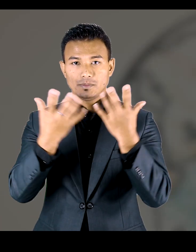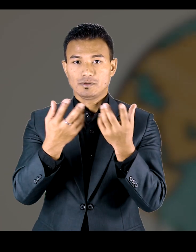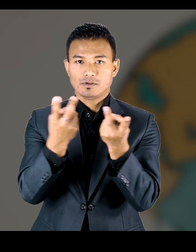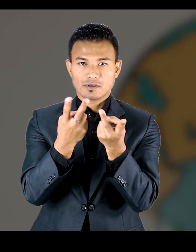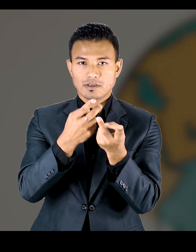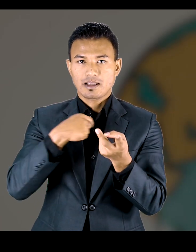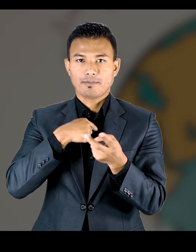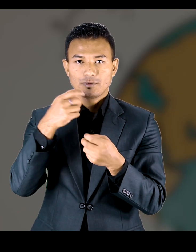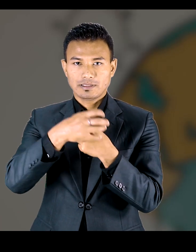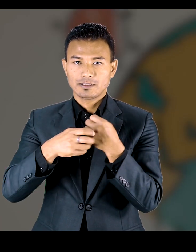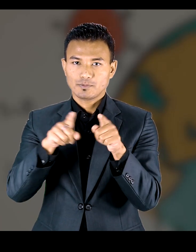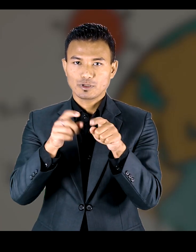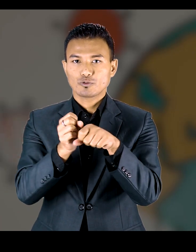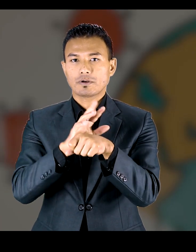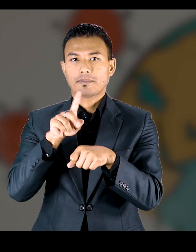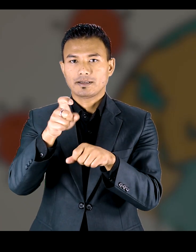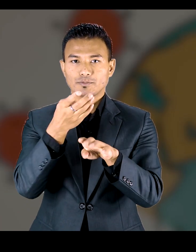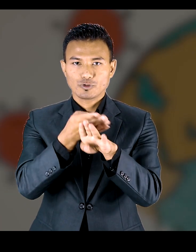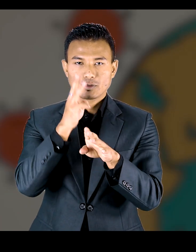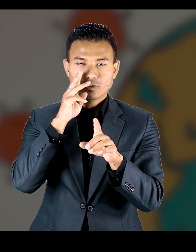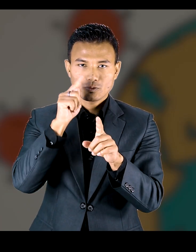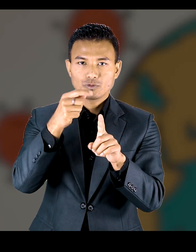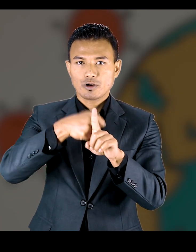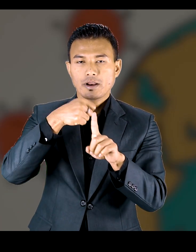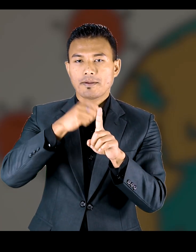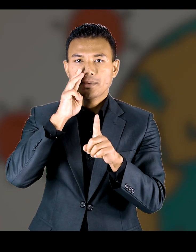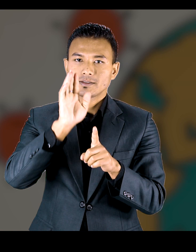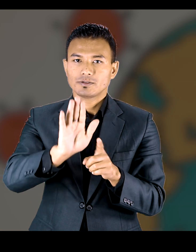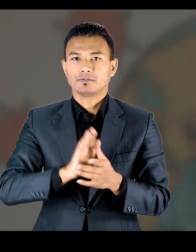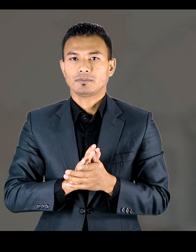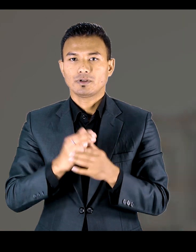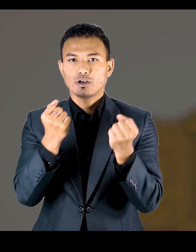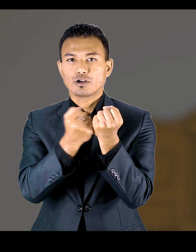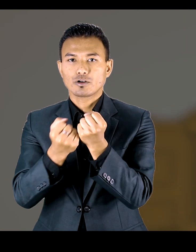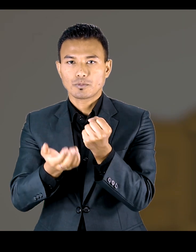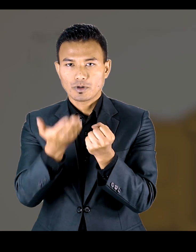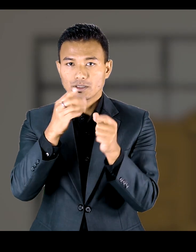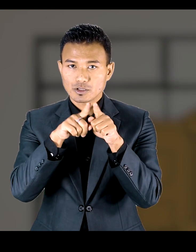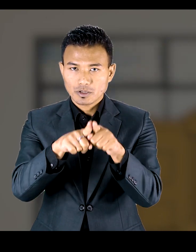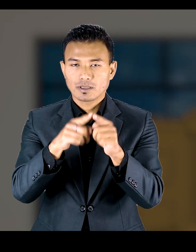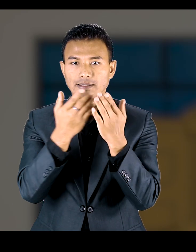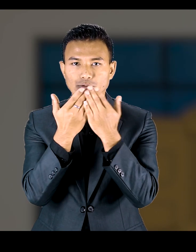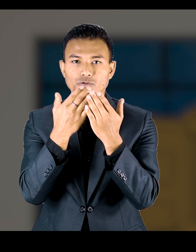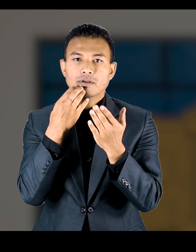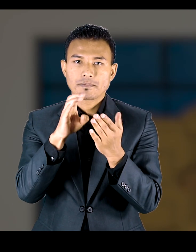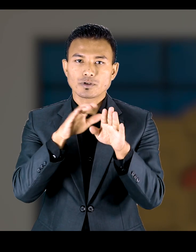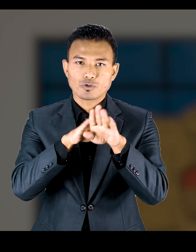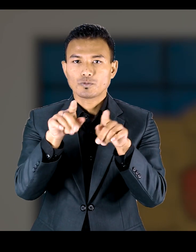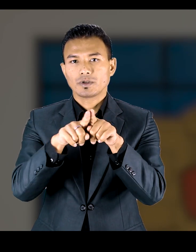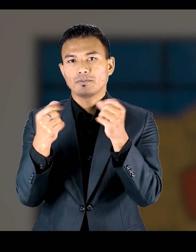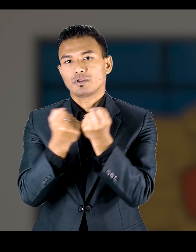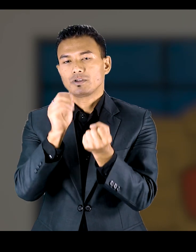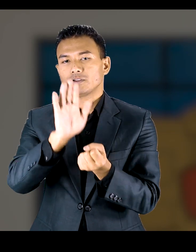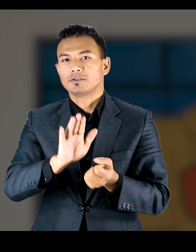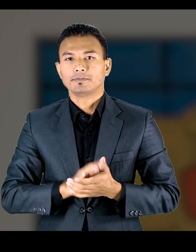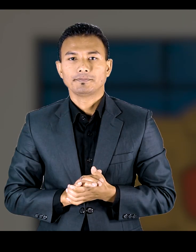सिङ्गो विश्व जस्तै हाम्रो देश पनि कोरोना भाइरस विरुद्धको लडाईमा छ। लकडाउन बढेसँगै विद्यालय र क्याम्पसहरू पनि